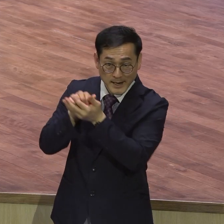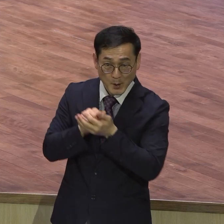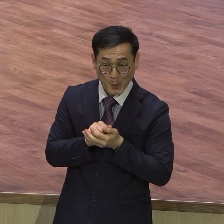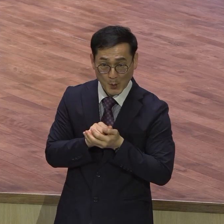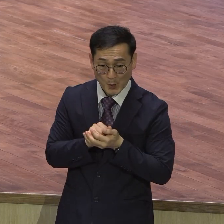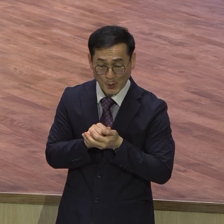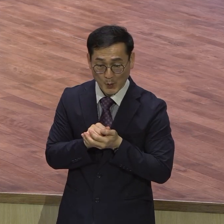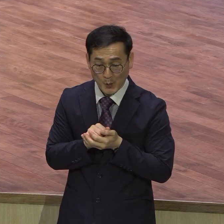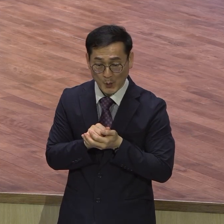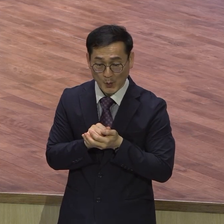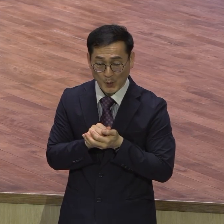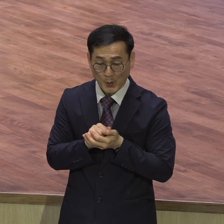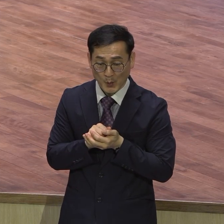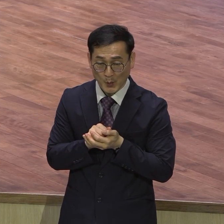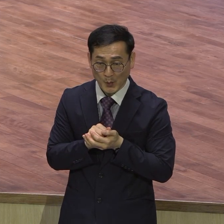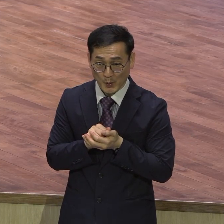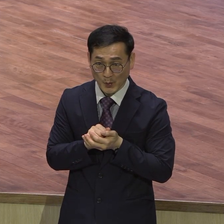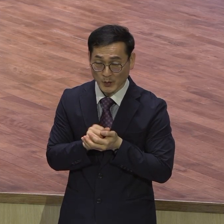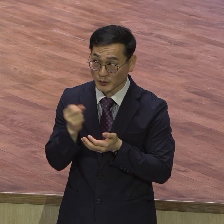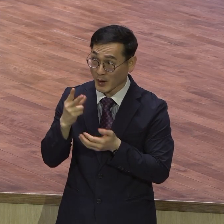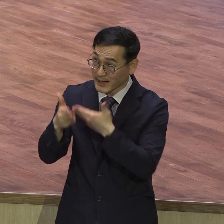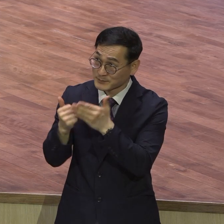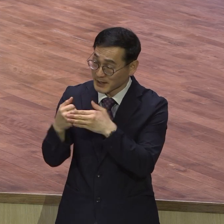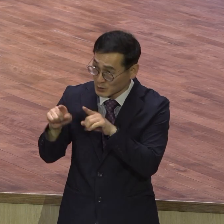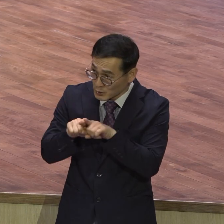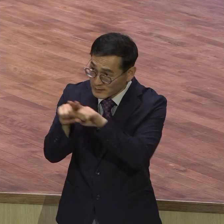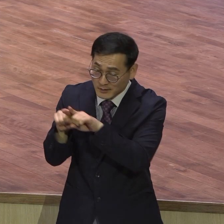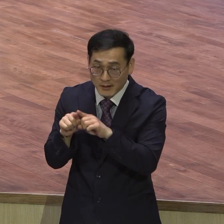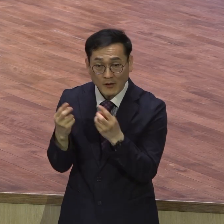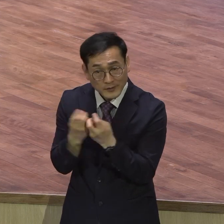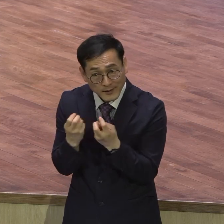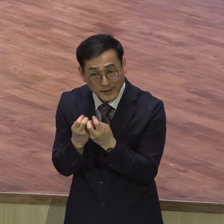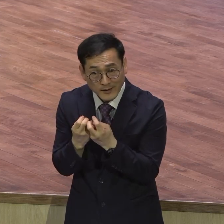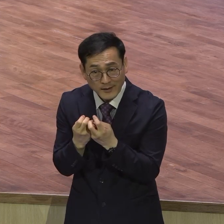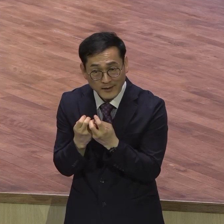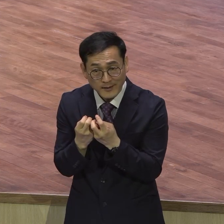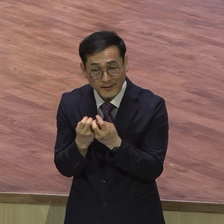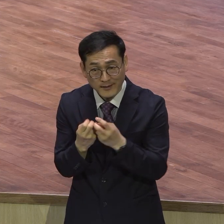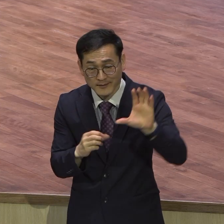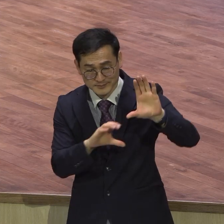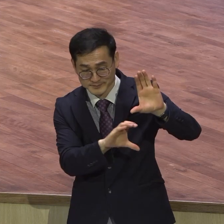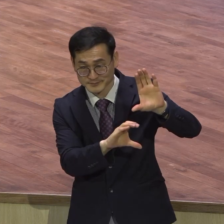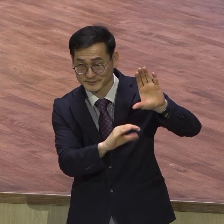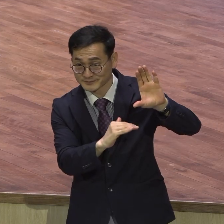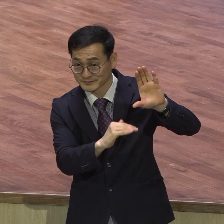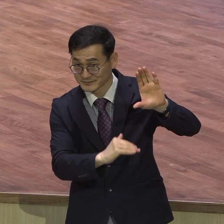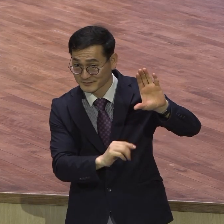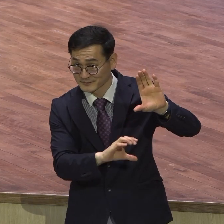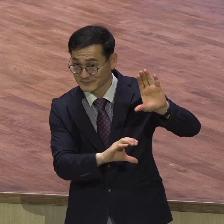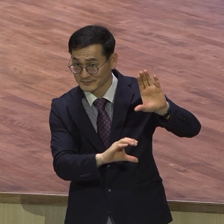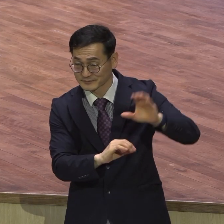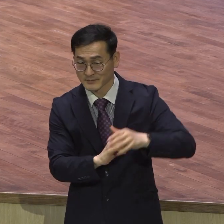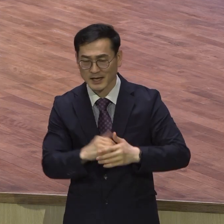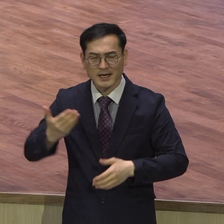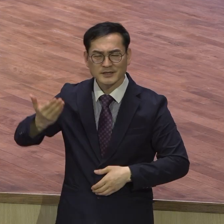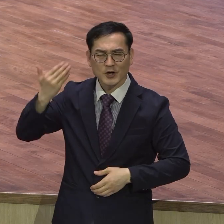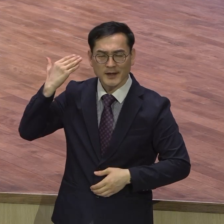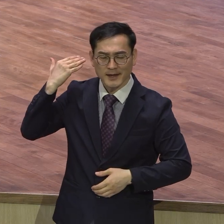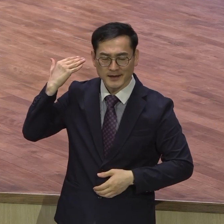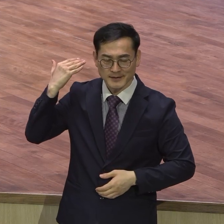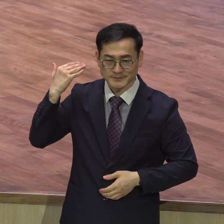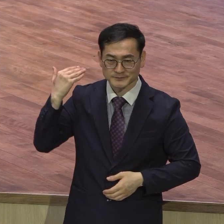어떻게 하나님과 동행하며 살 수 있는가 하는 내용이 그렇게 기록이 되어 있습니다. 지난 시간에